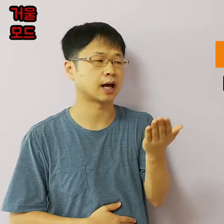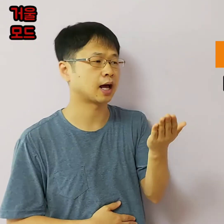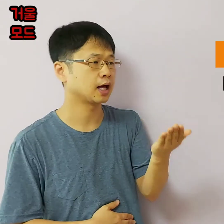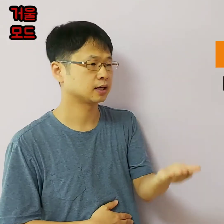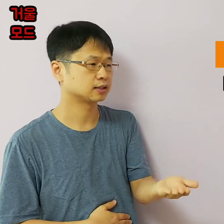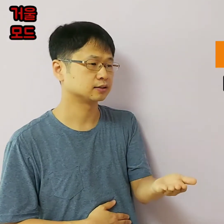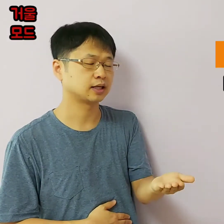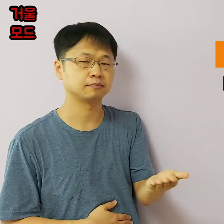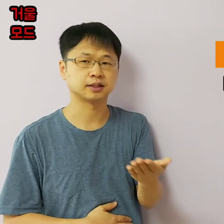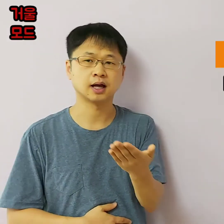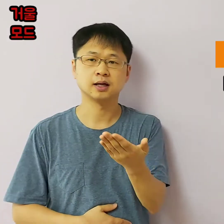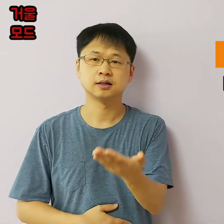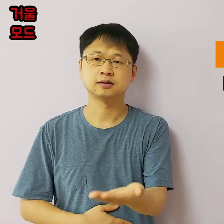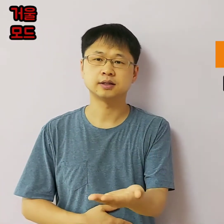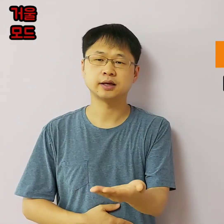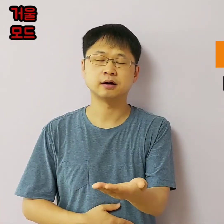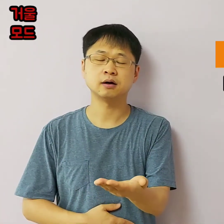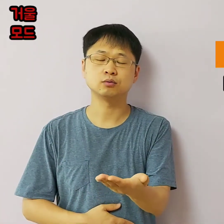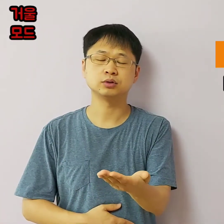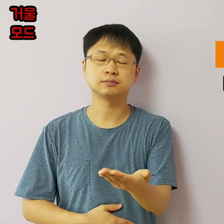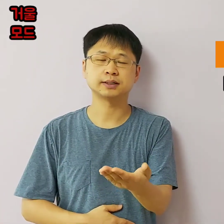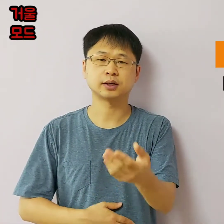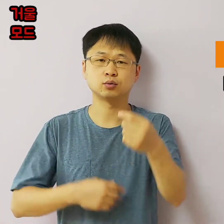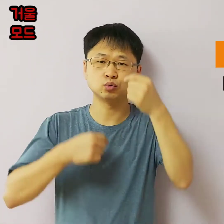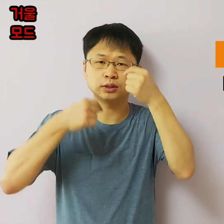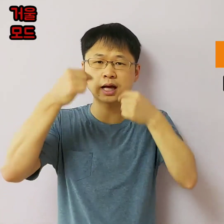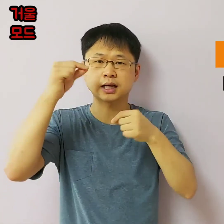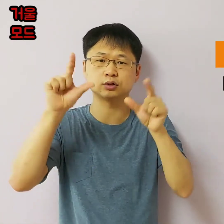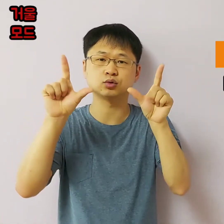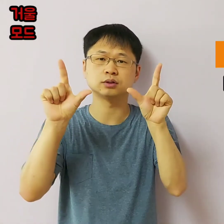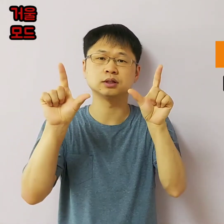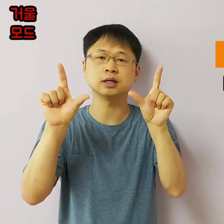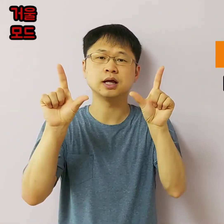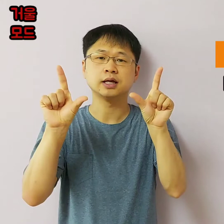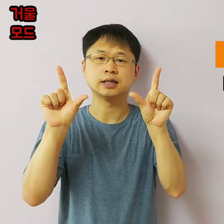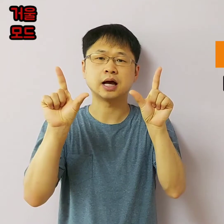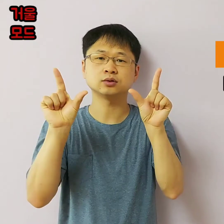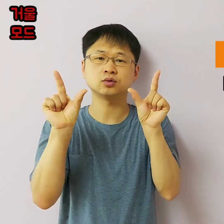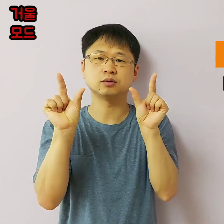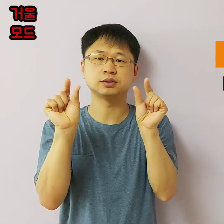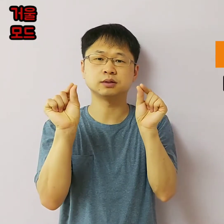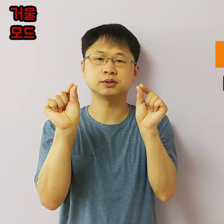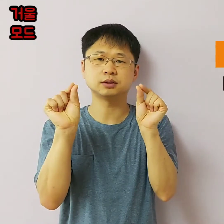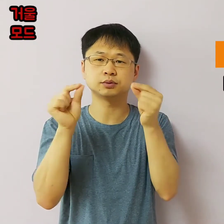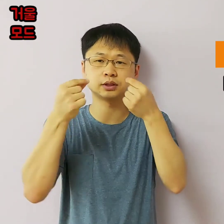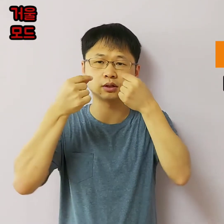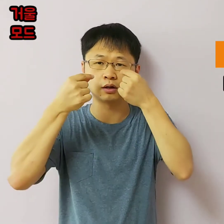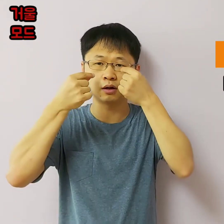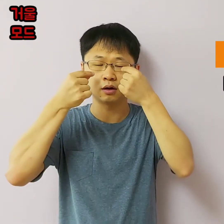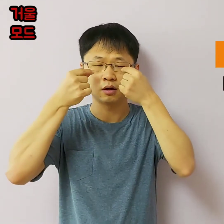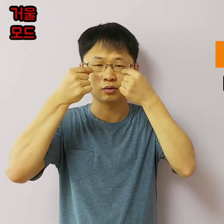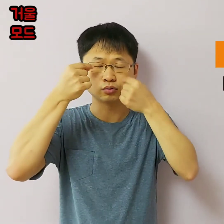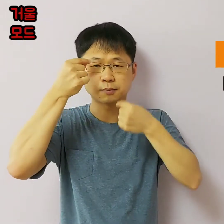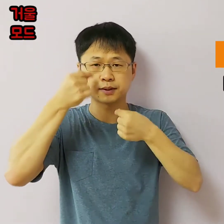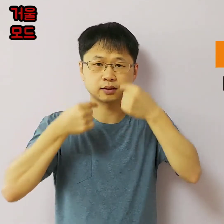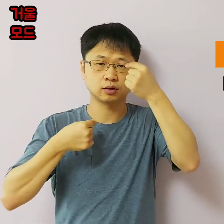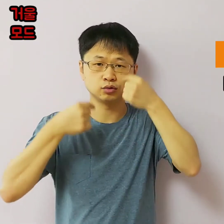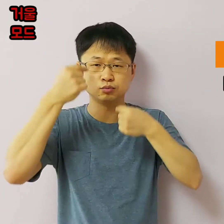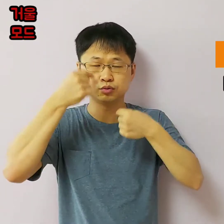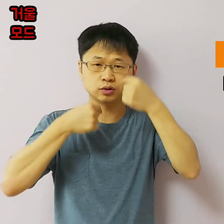됩니다. 그대입니다. 그대여 울지 마세요. 울다 라는 수어는 양손 엄지검지를 붙여서 눈앞에서 눈물을